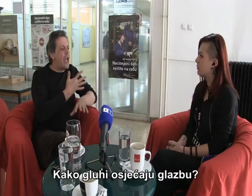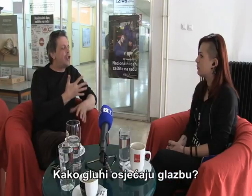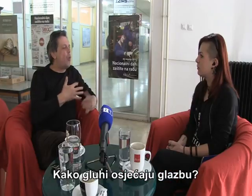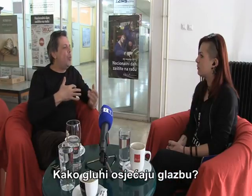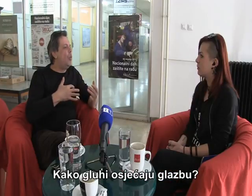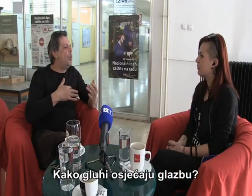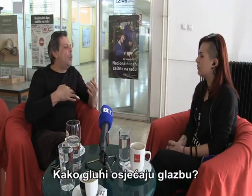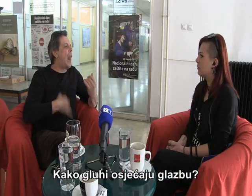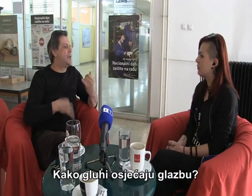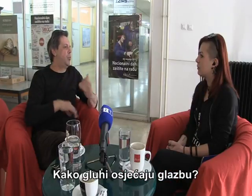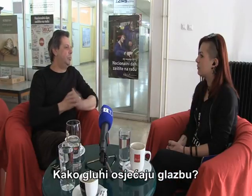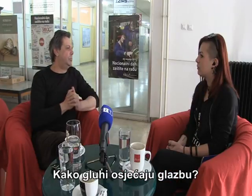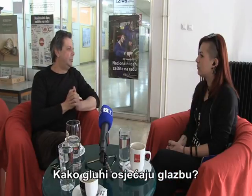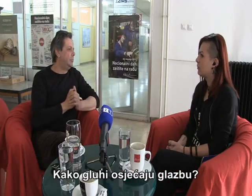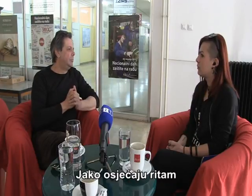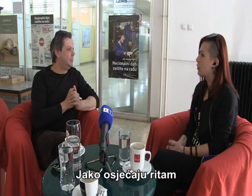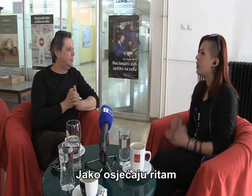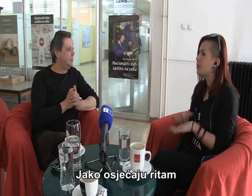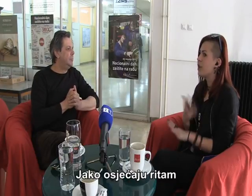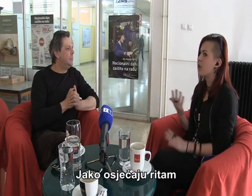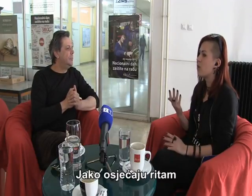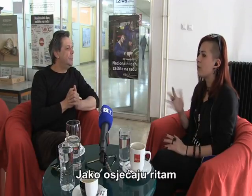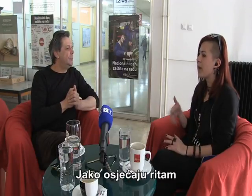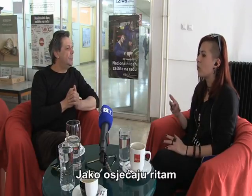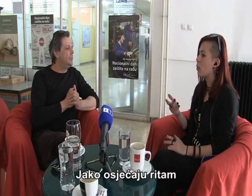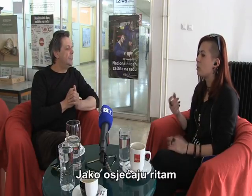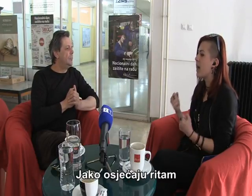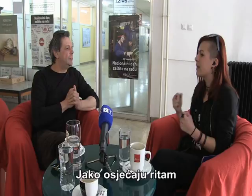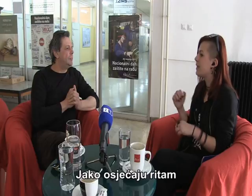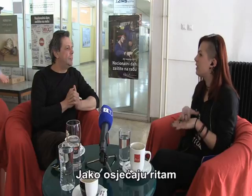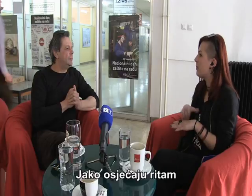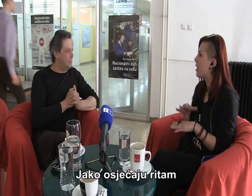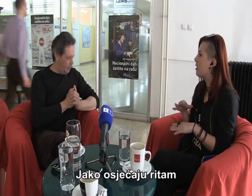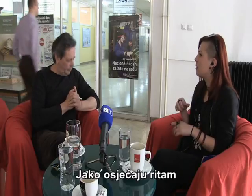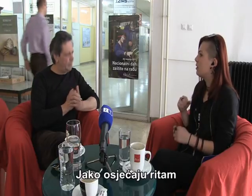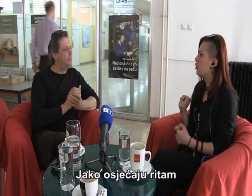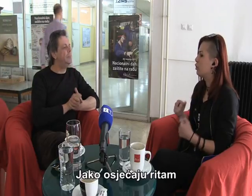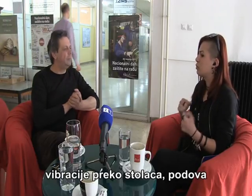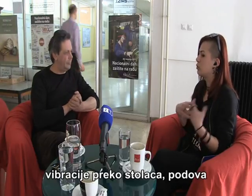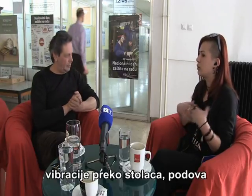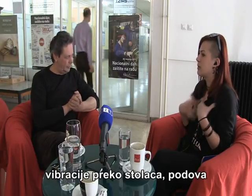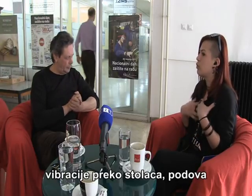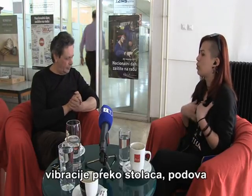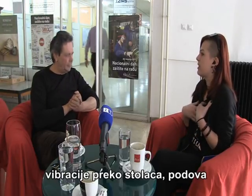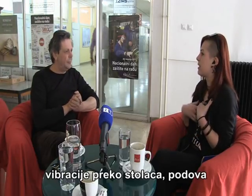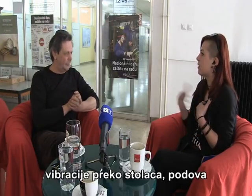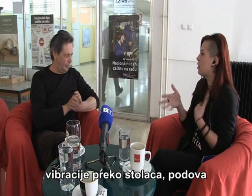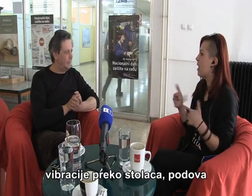osjećaju glazbu? Oni osjećaju preko jakih ritama. Ono, pa se moći osjetiti kroz